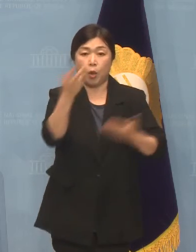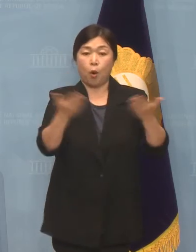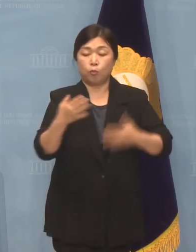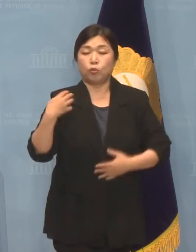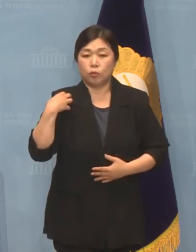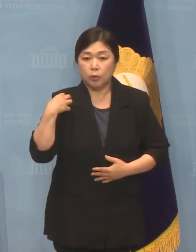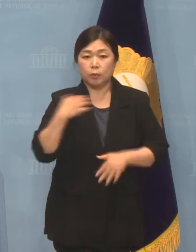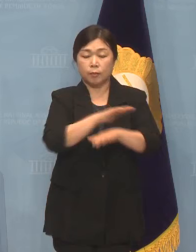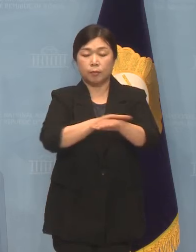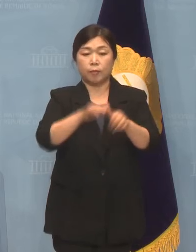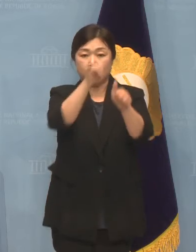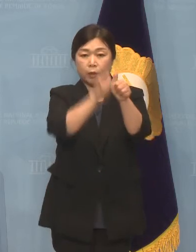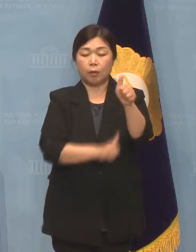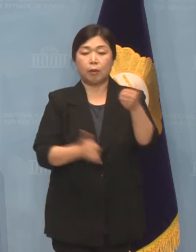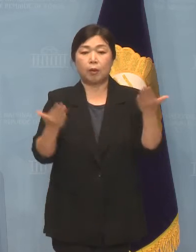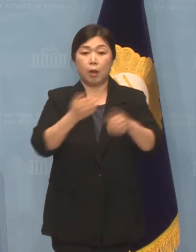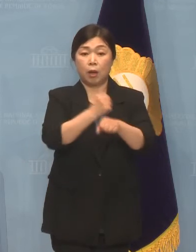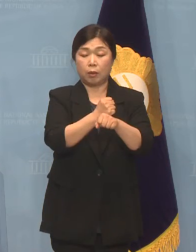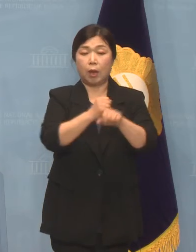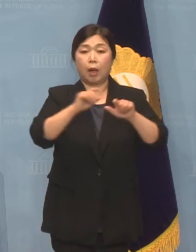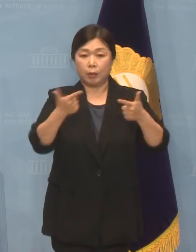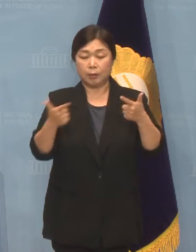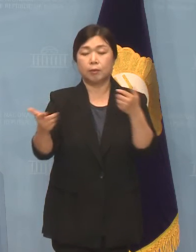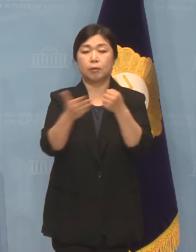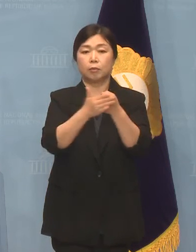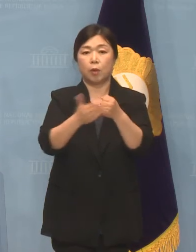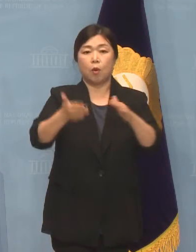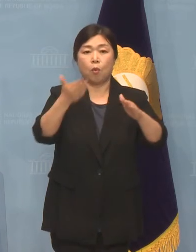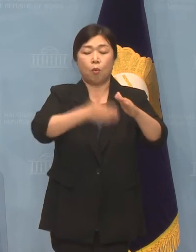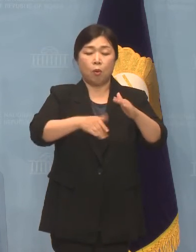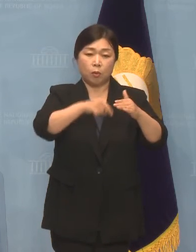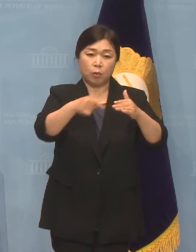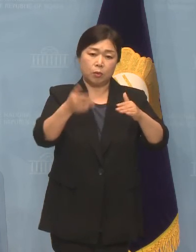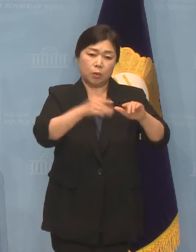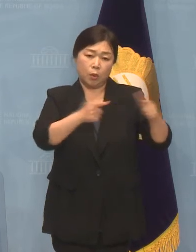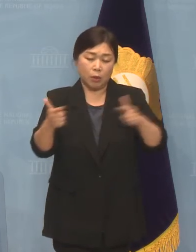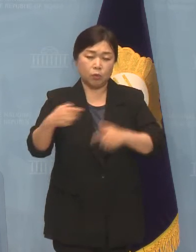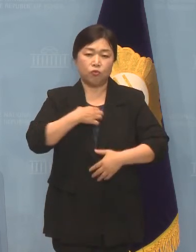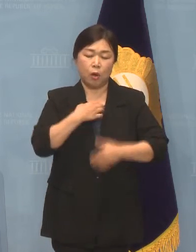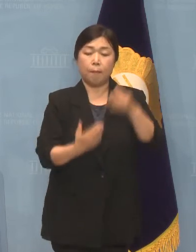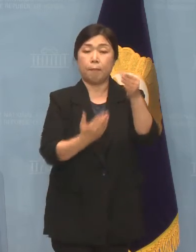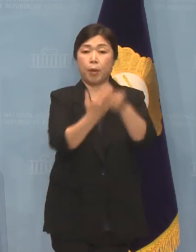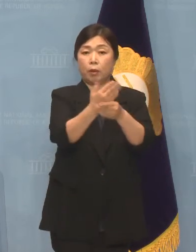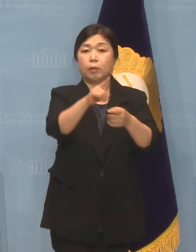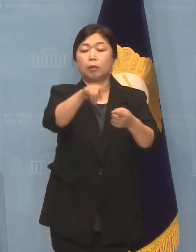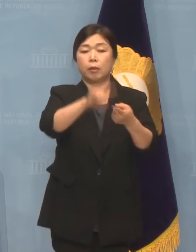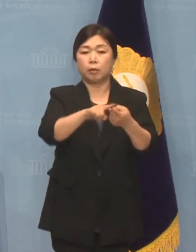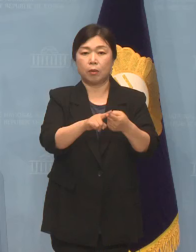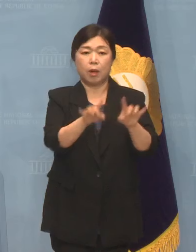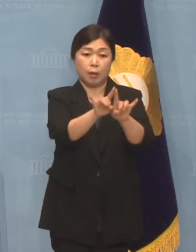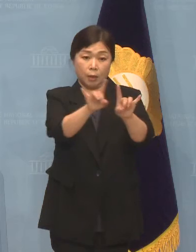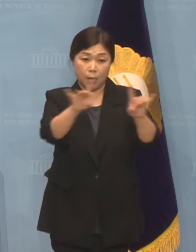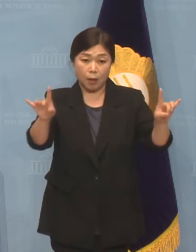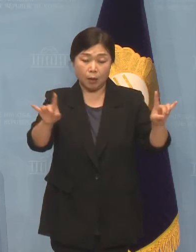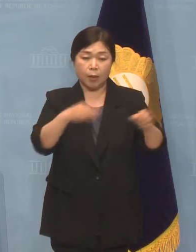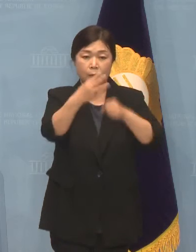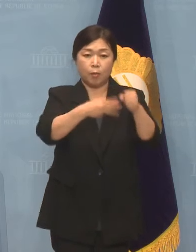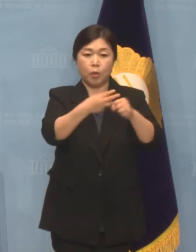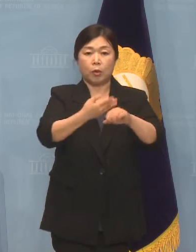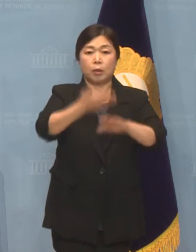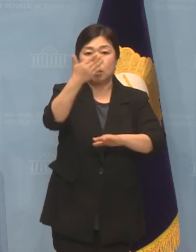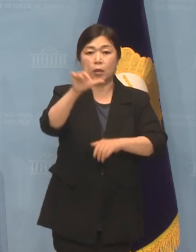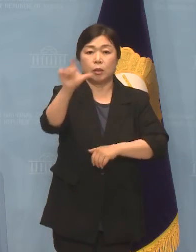업무를 성실하게 시행하지 않아서 공중의 위험을 발생하게 한 자에 대해서는 각각 3년